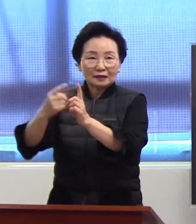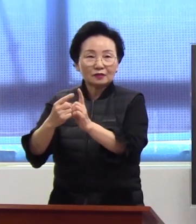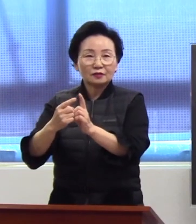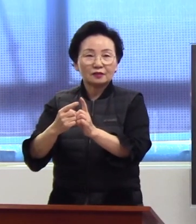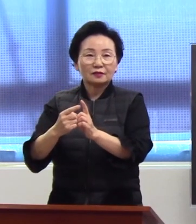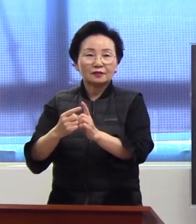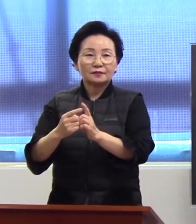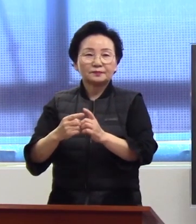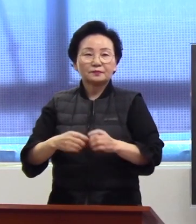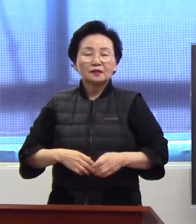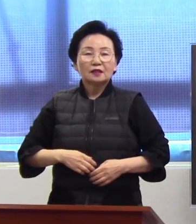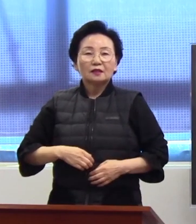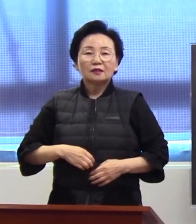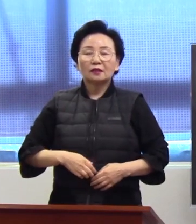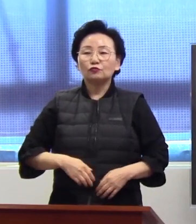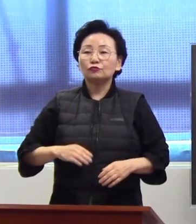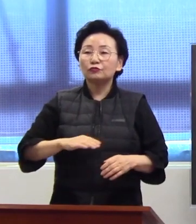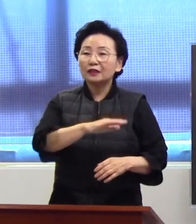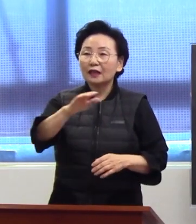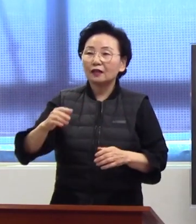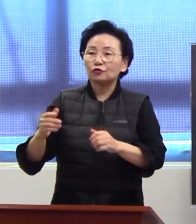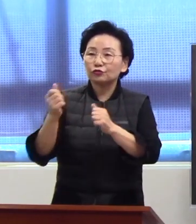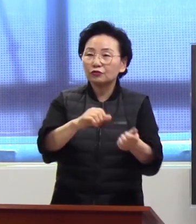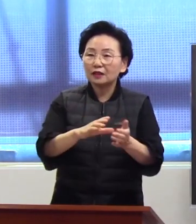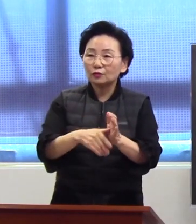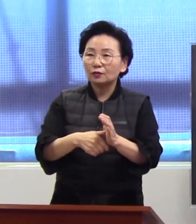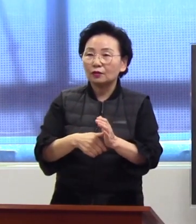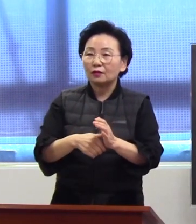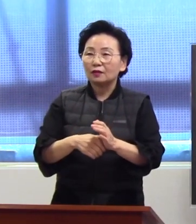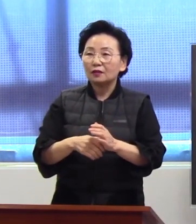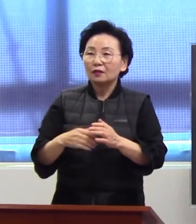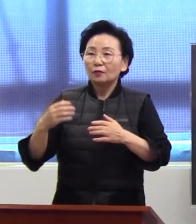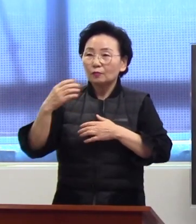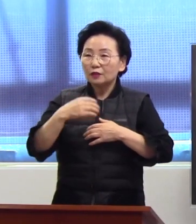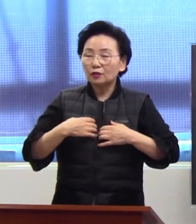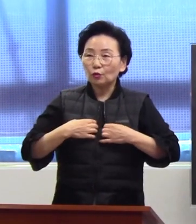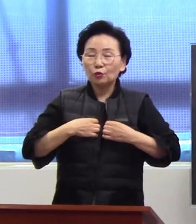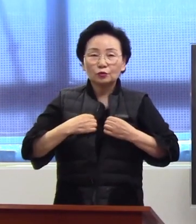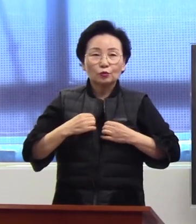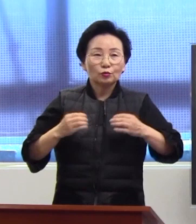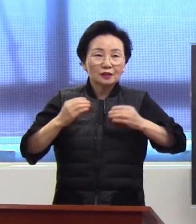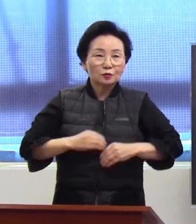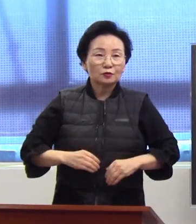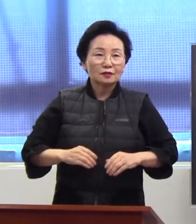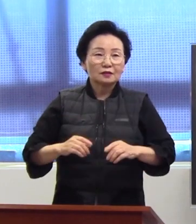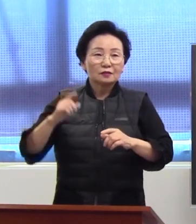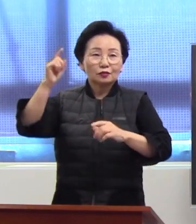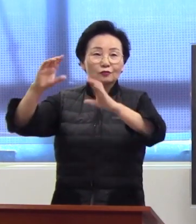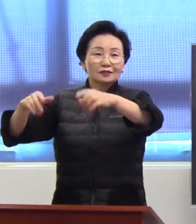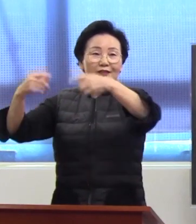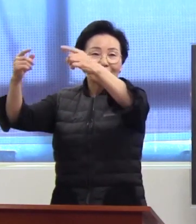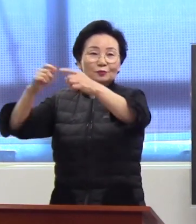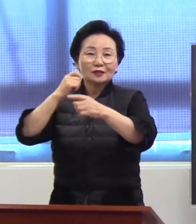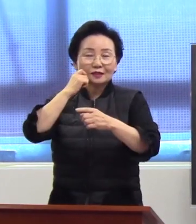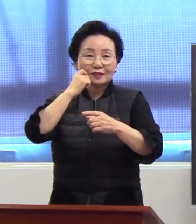만난 거예요. 그러니까 우리가 죽을 때도 이 옷 입고 천국 들어가지